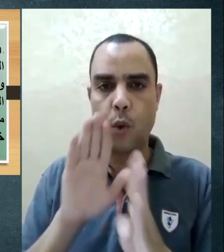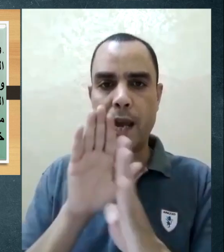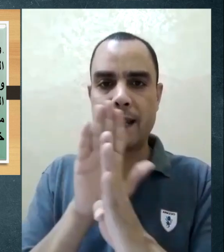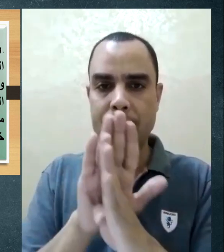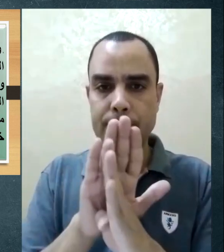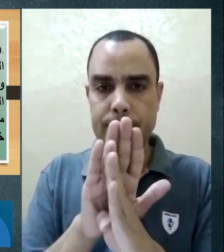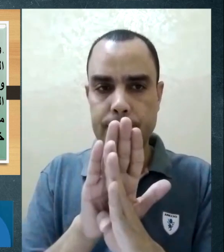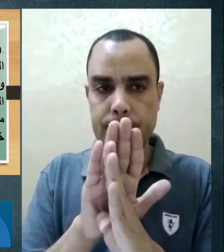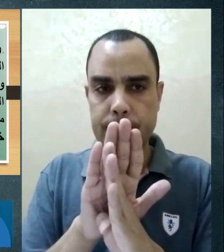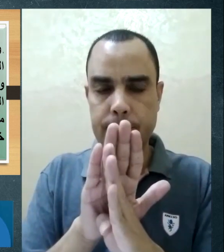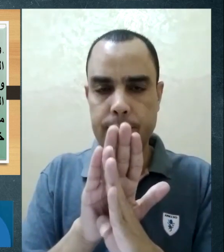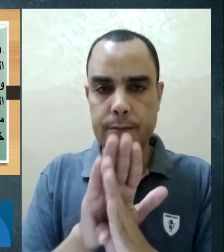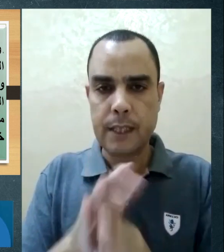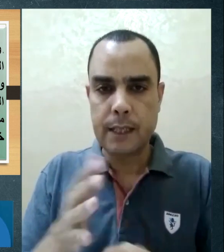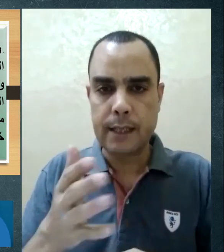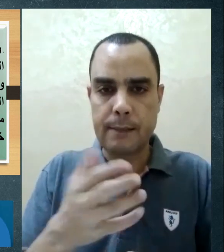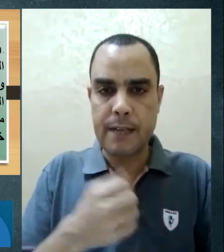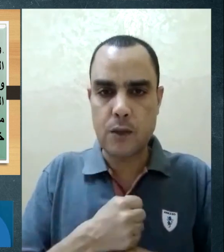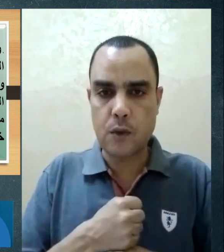ويدعم